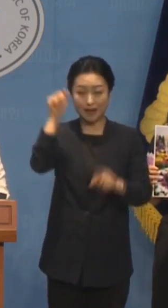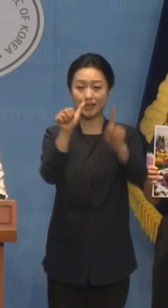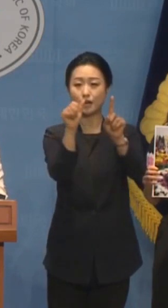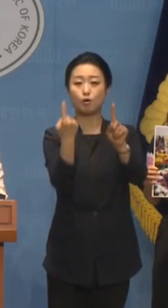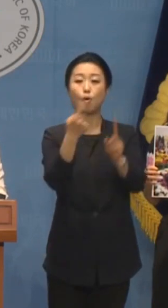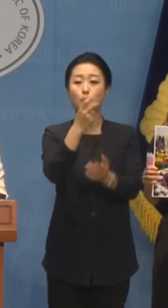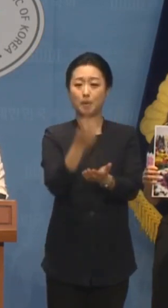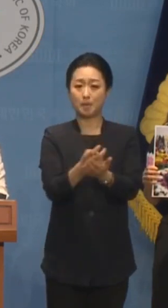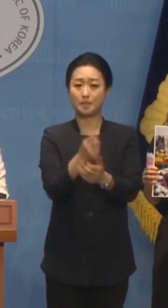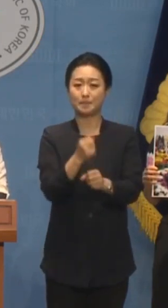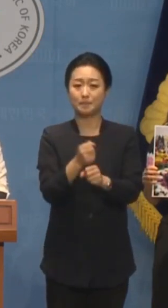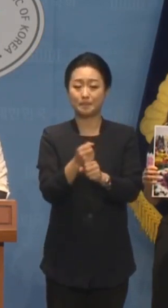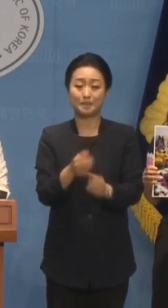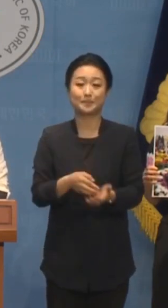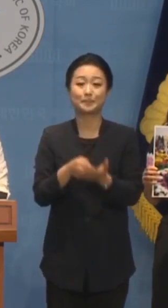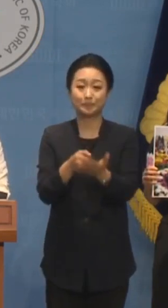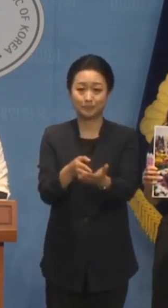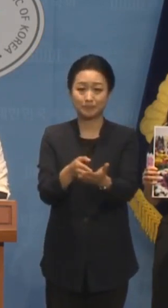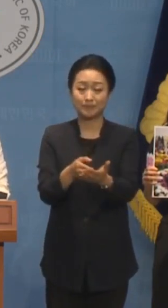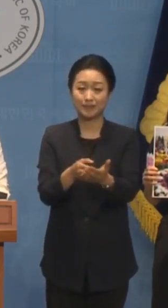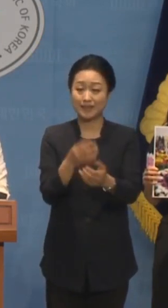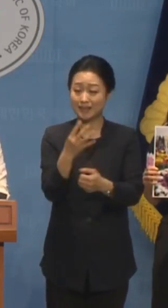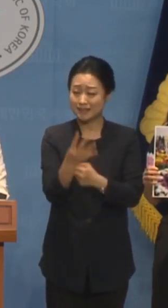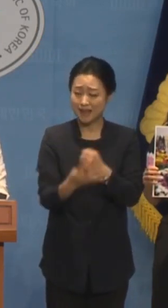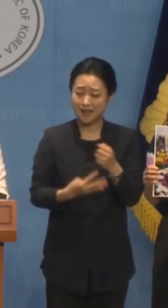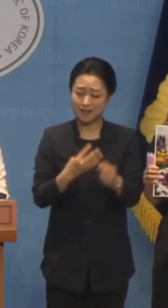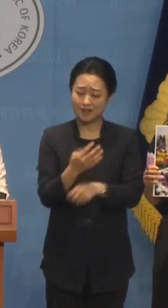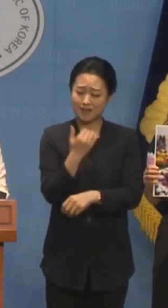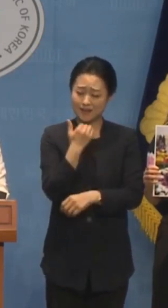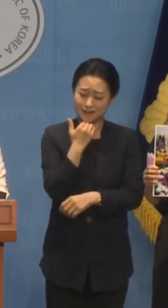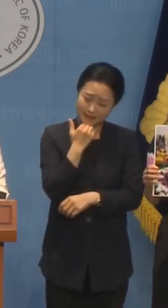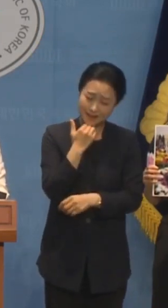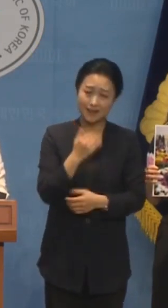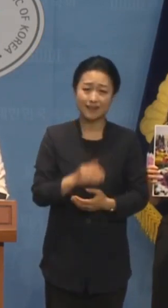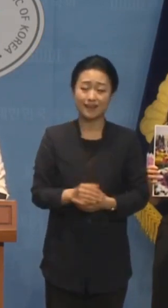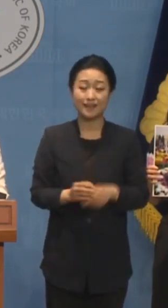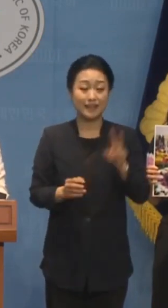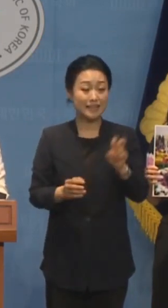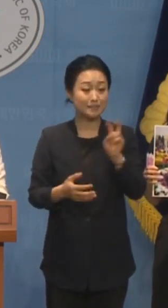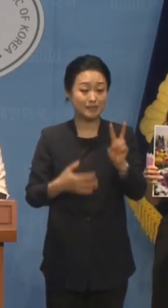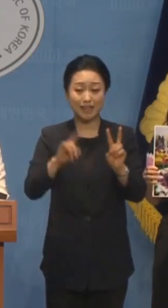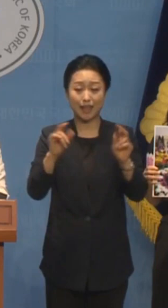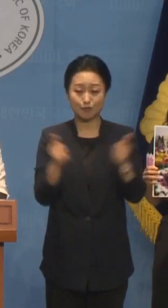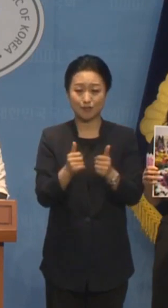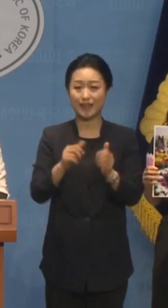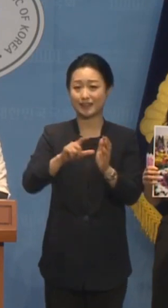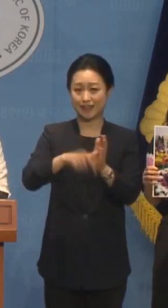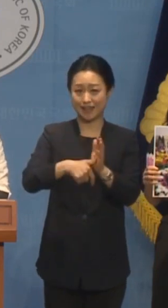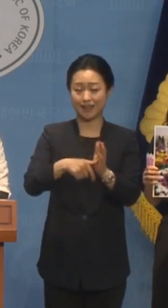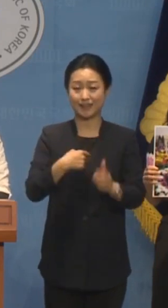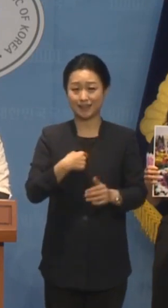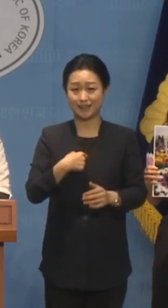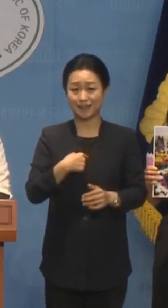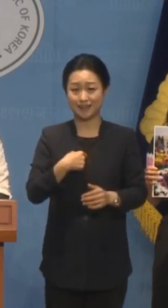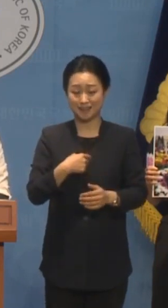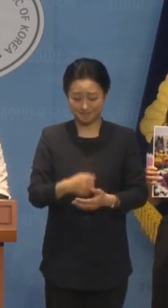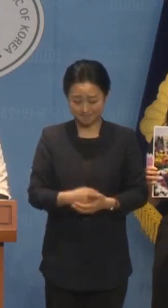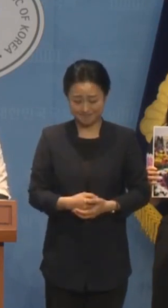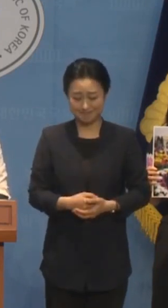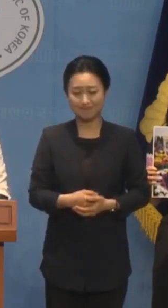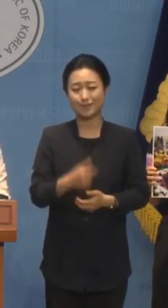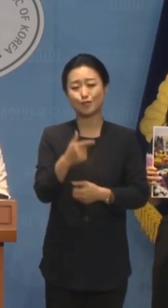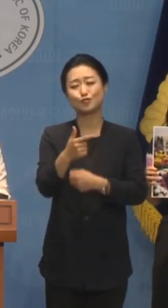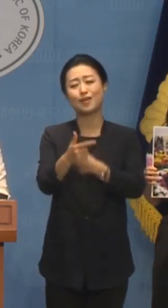법안으로 발의했습니다. 자그마치 4년이 넘어갔고 또 22대 국회가 되었습니다. 이제